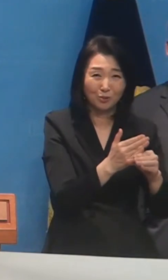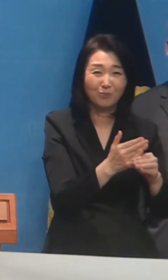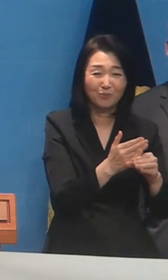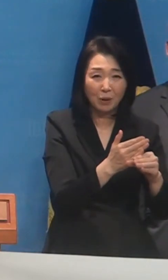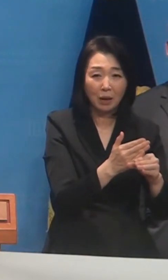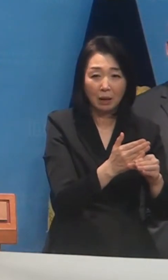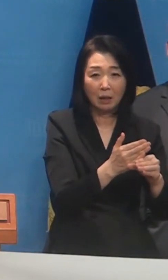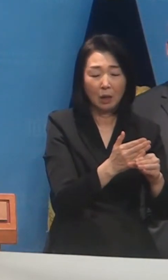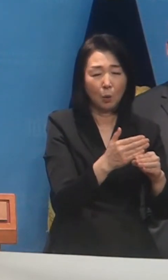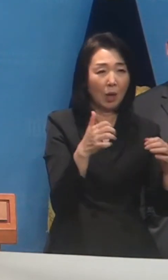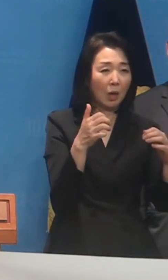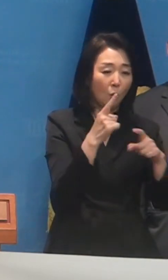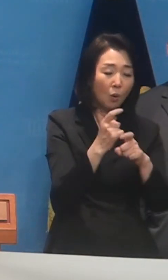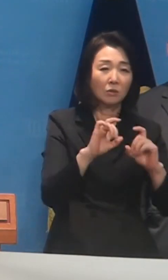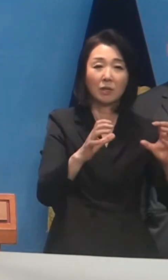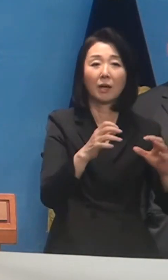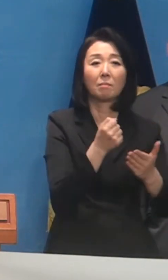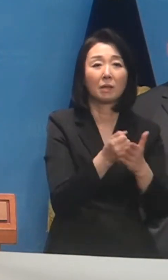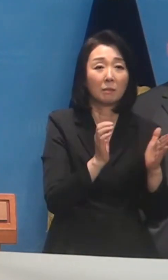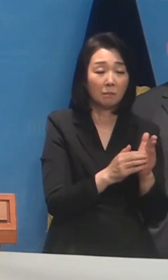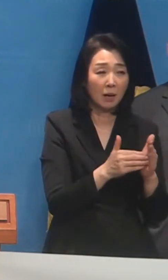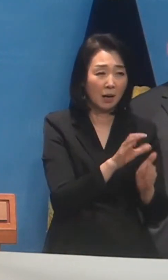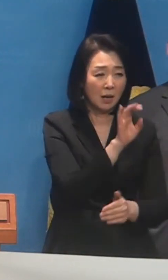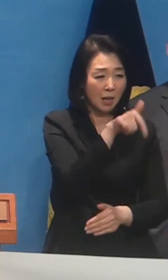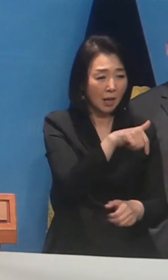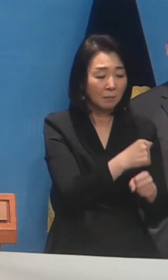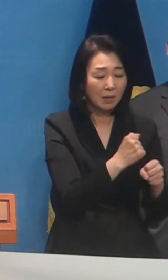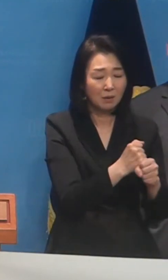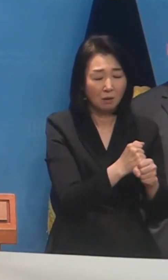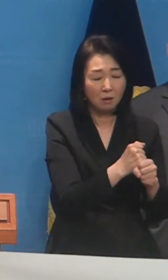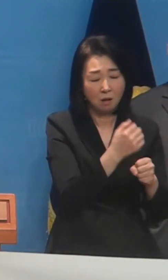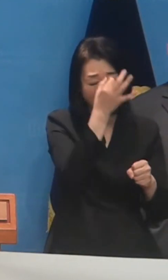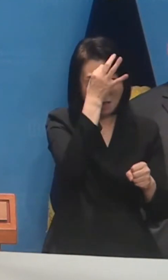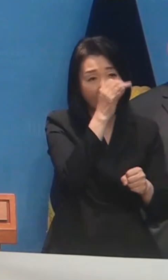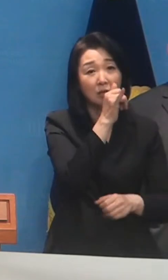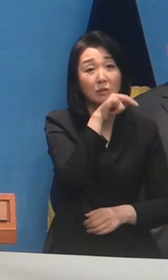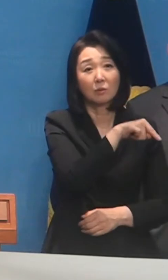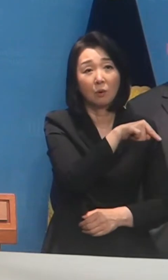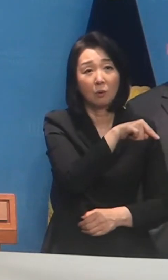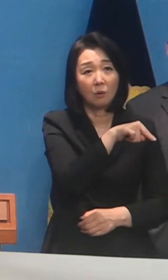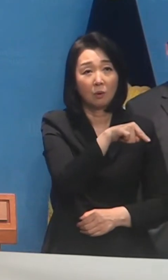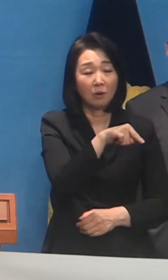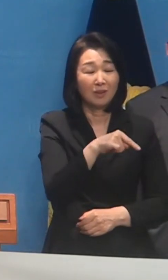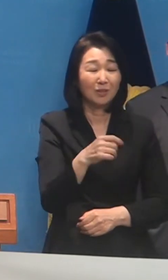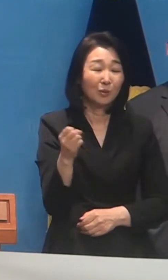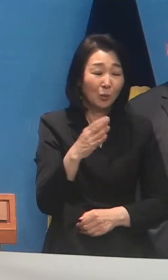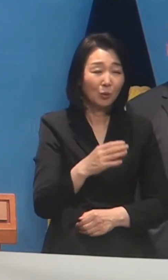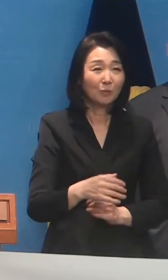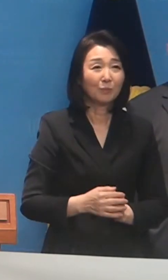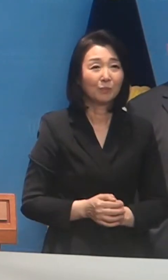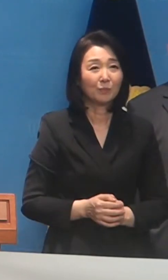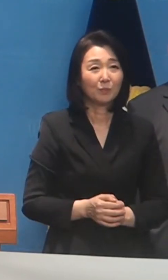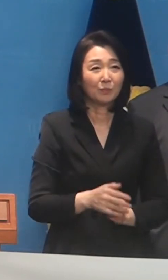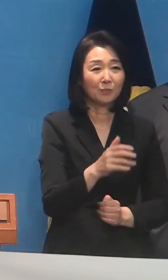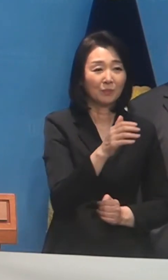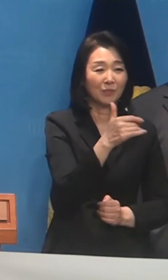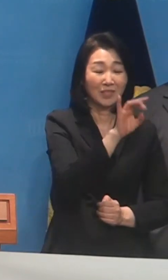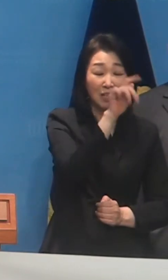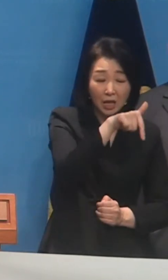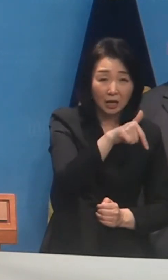관계로 규정하고 핵무장을 고도화하면서 노골적인 대남 핵 위협을 서슴지 않고